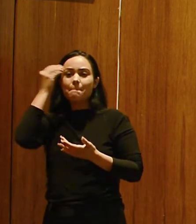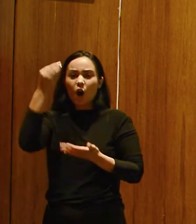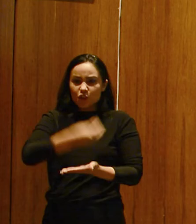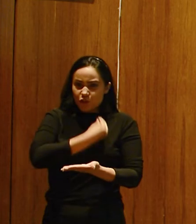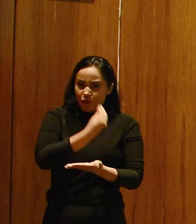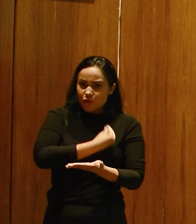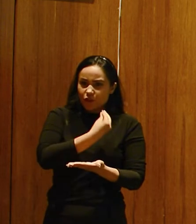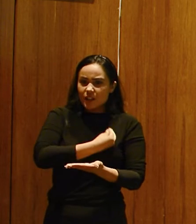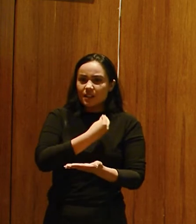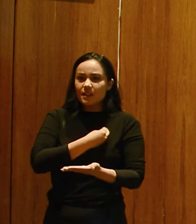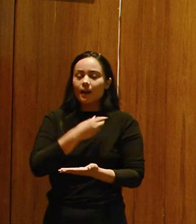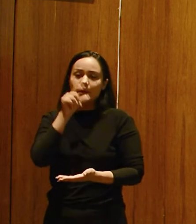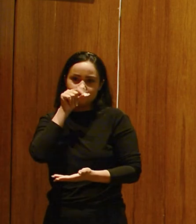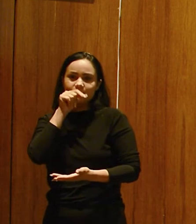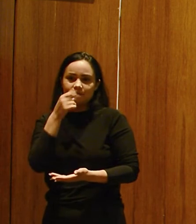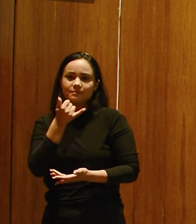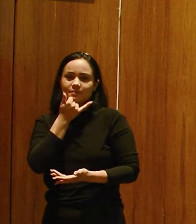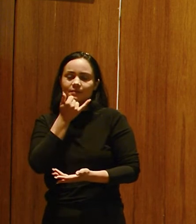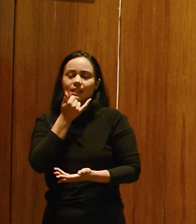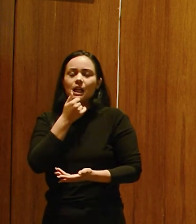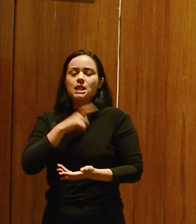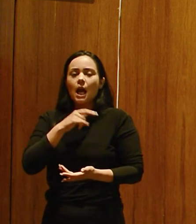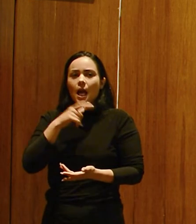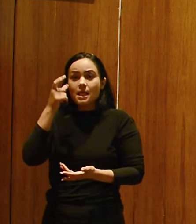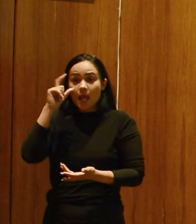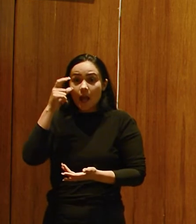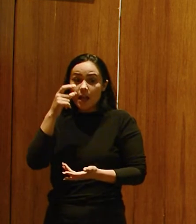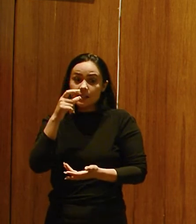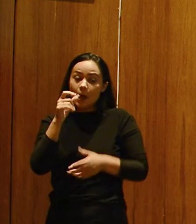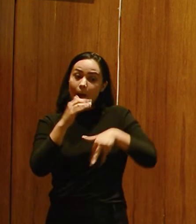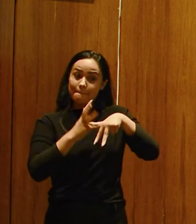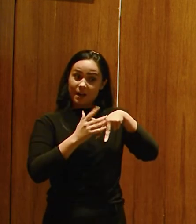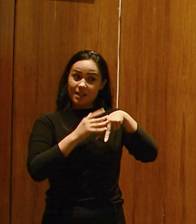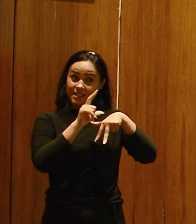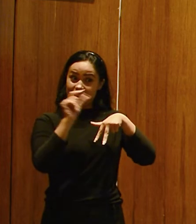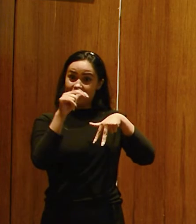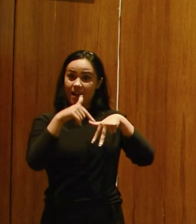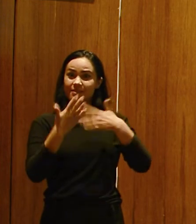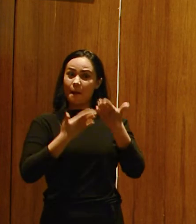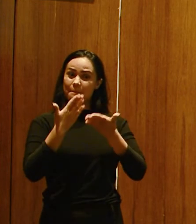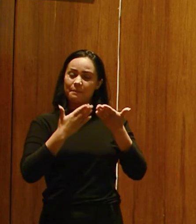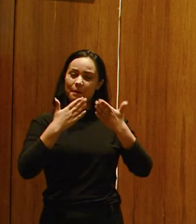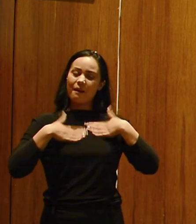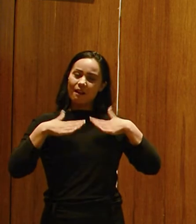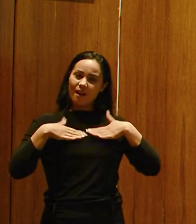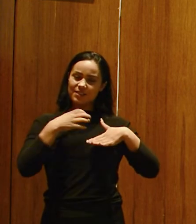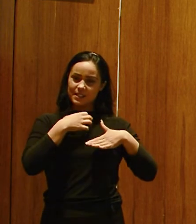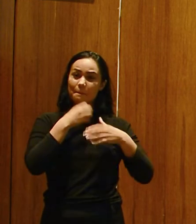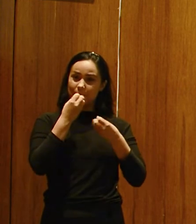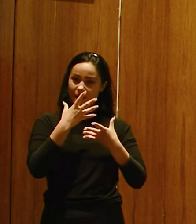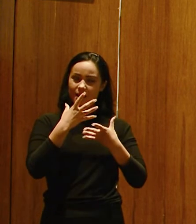vida, coisas que têm interesse desse paciente e que ele saia dessa terapia mais leve, ele saia se